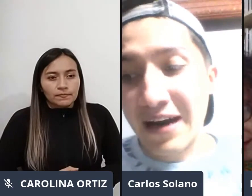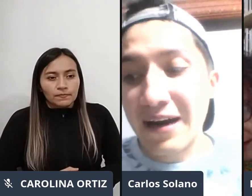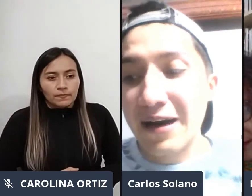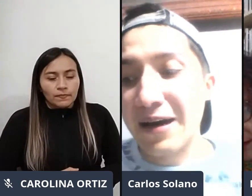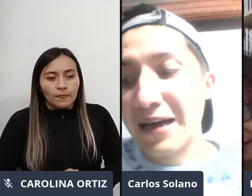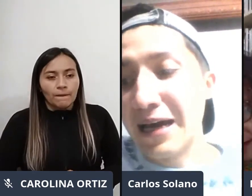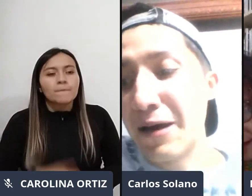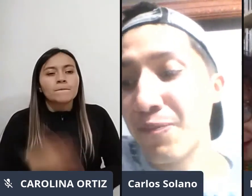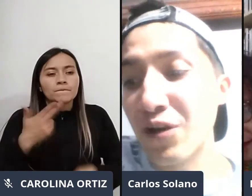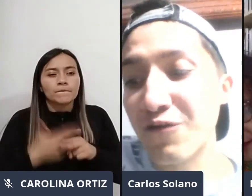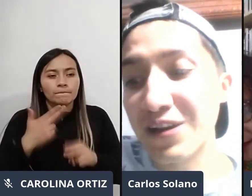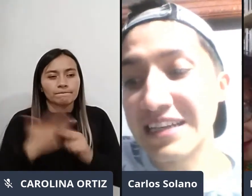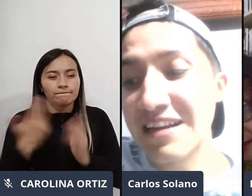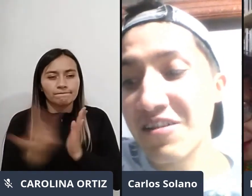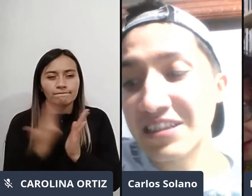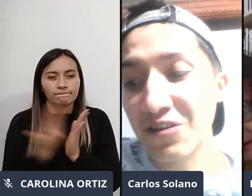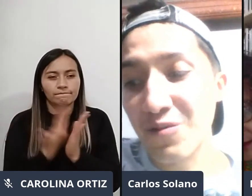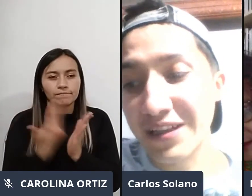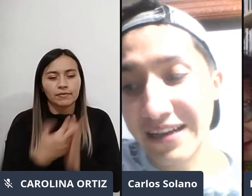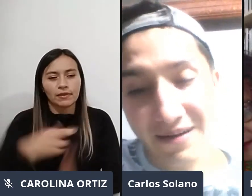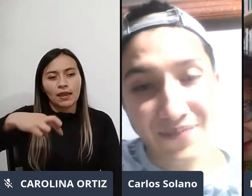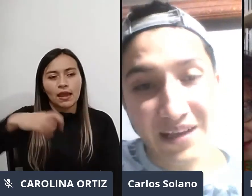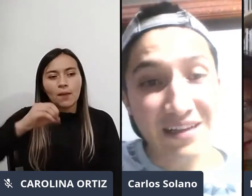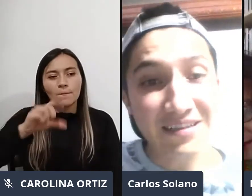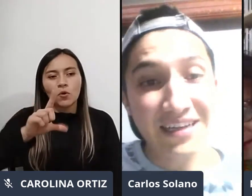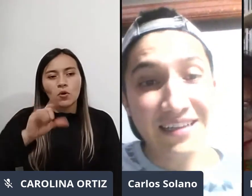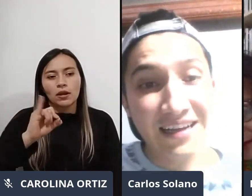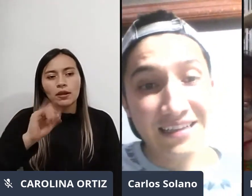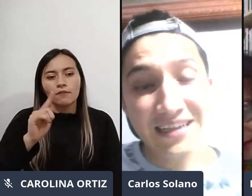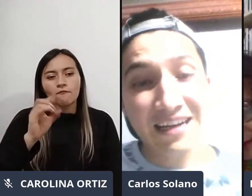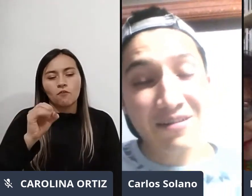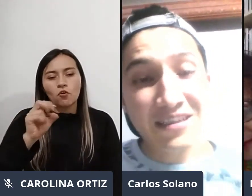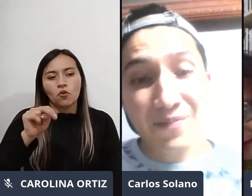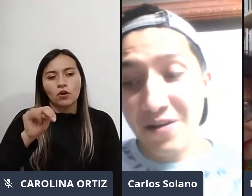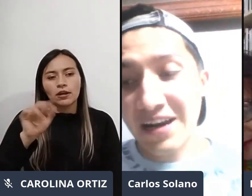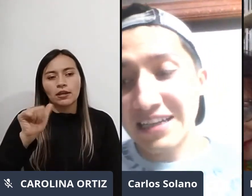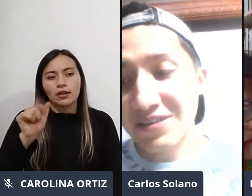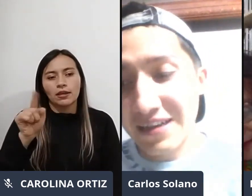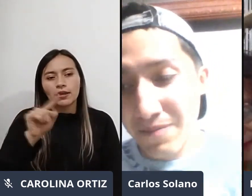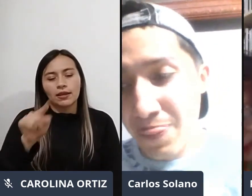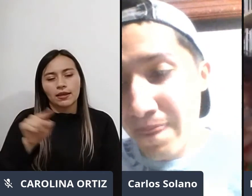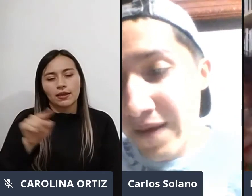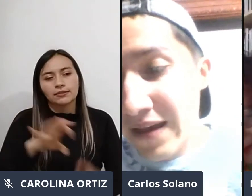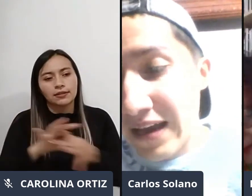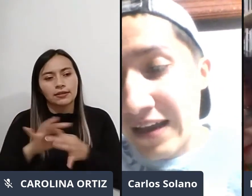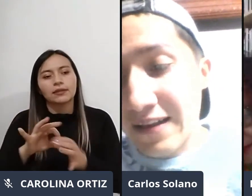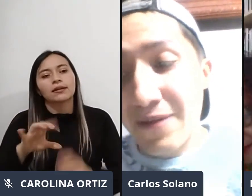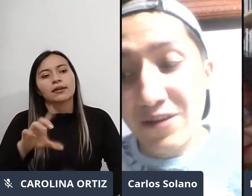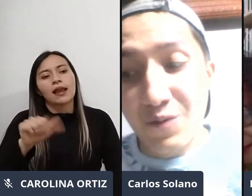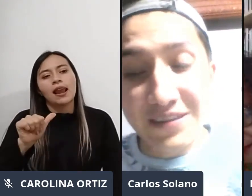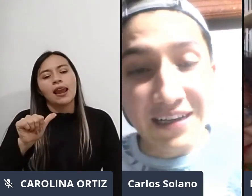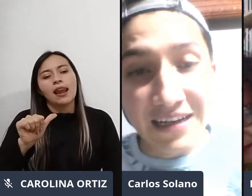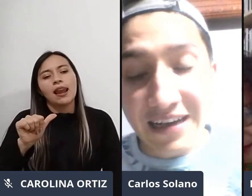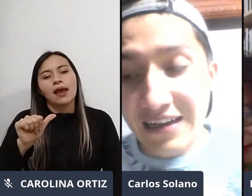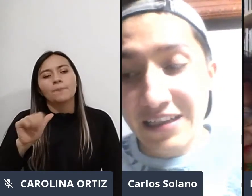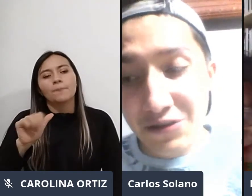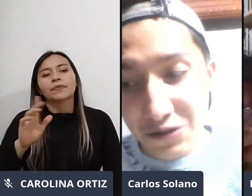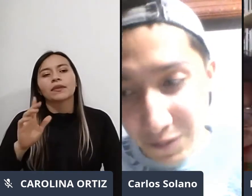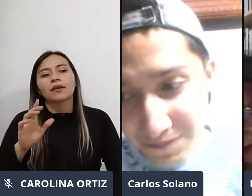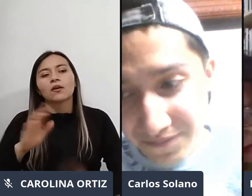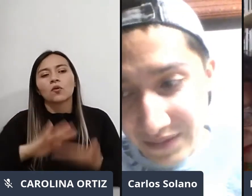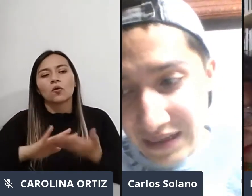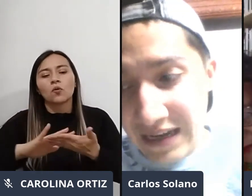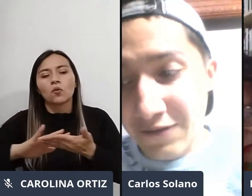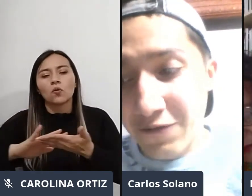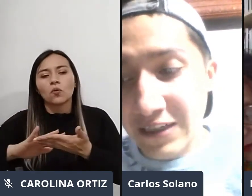Se llama Polifonías de la Educación Comunitaria. Es una revista digital que saca la Universidad Pedagógica Nacional. También nos pueden seguir en el canal de